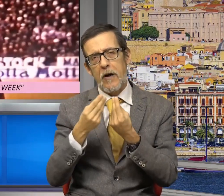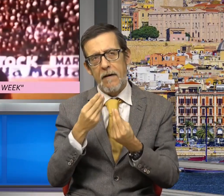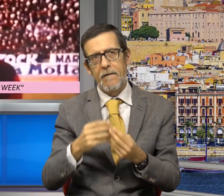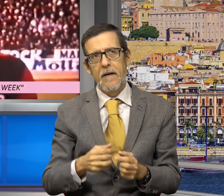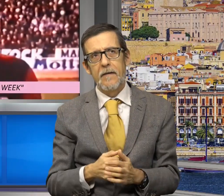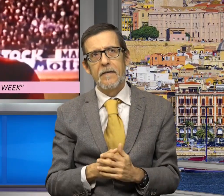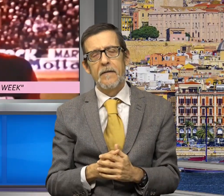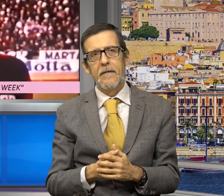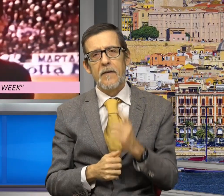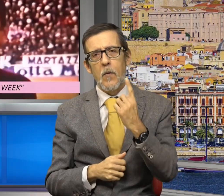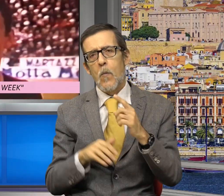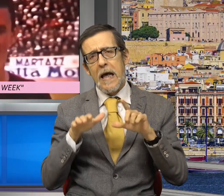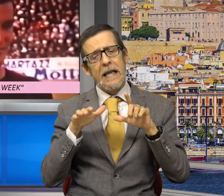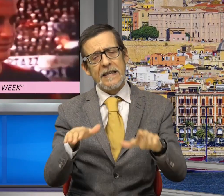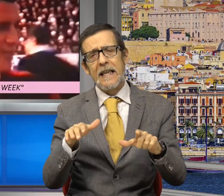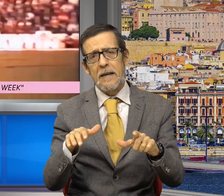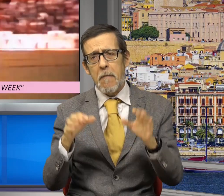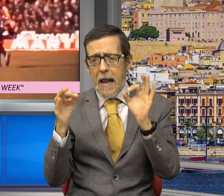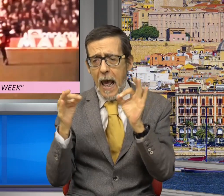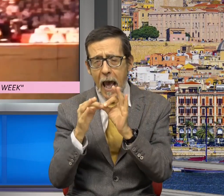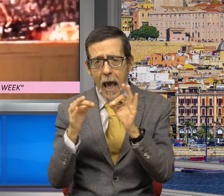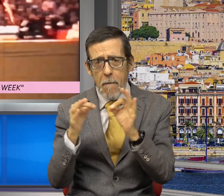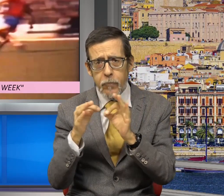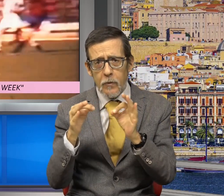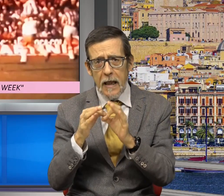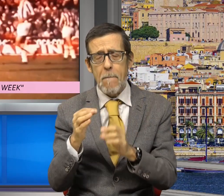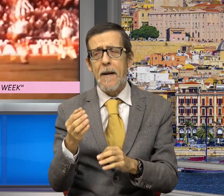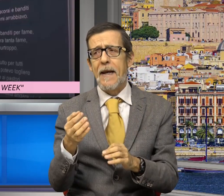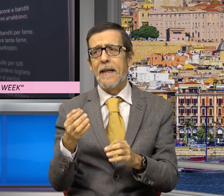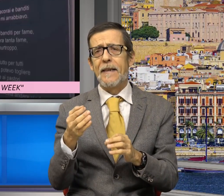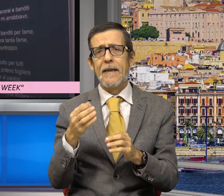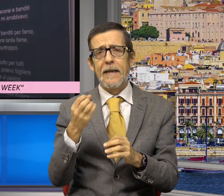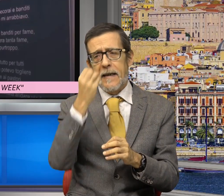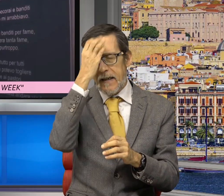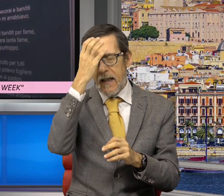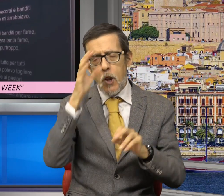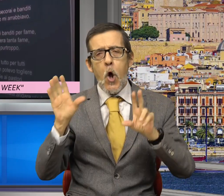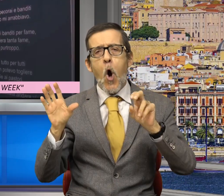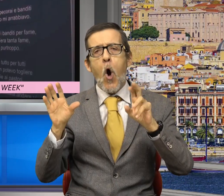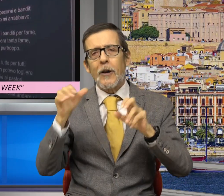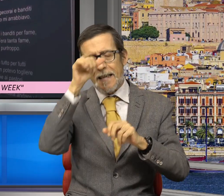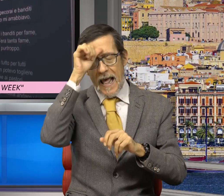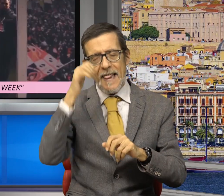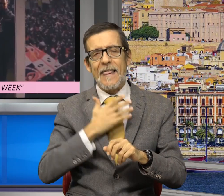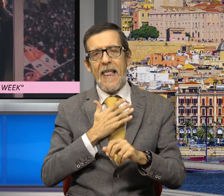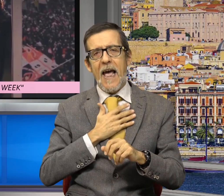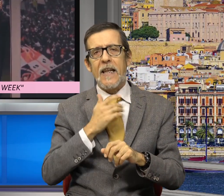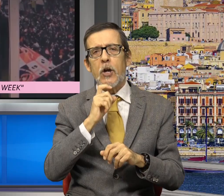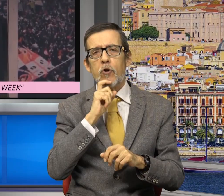Una settimana di appuntamenti e iniziative per celebrare gli 80 anni di Gigi Riva. Inizia a Cagliari la Gigi Riva